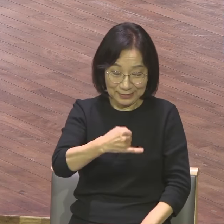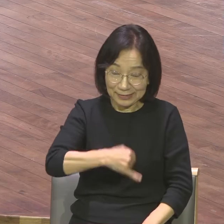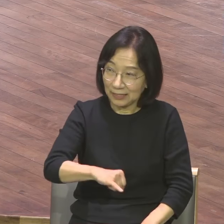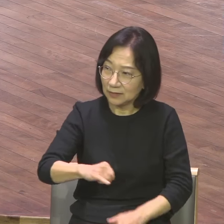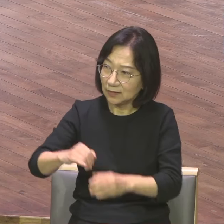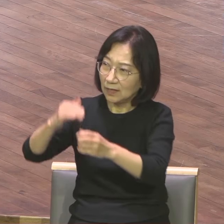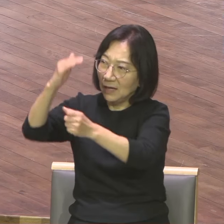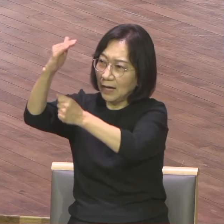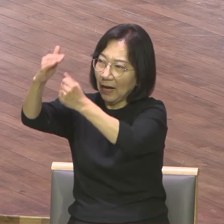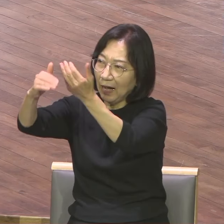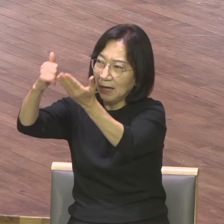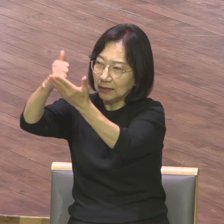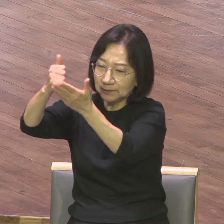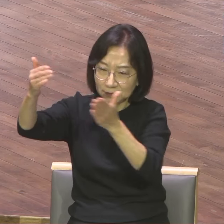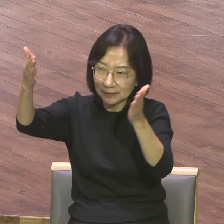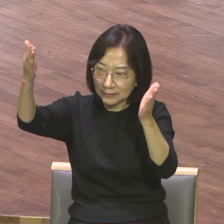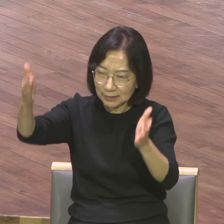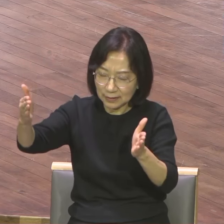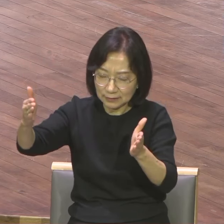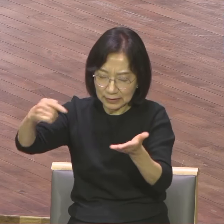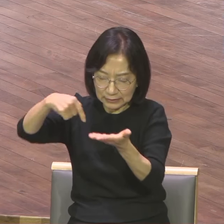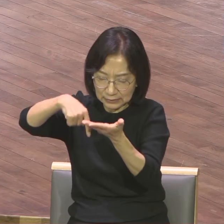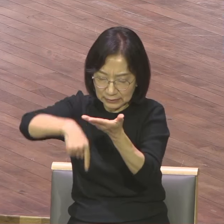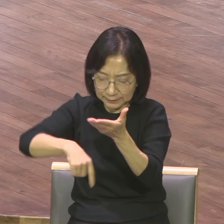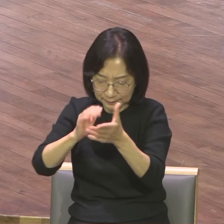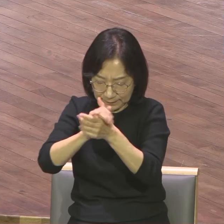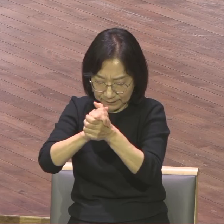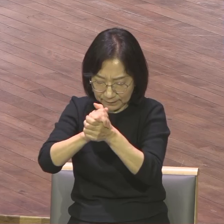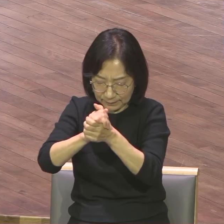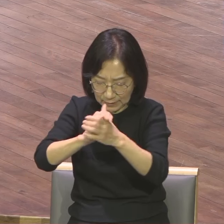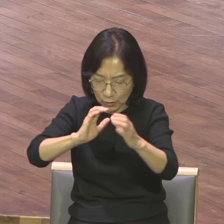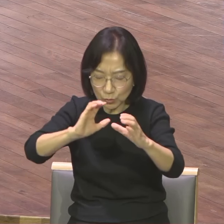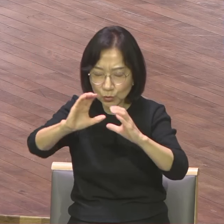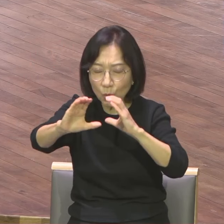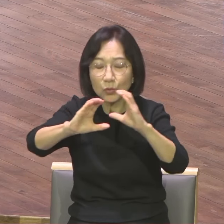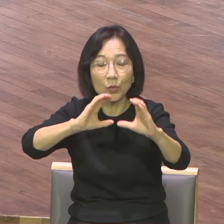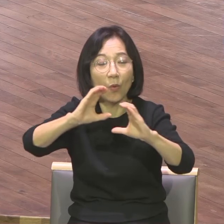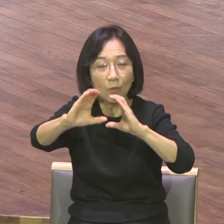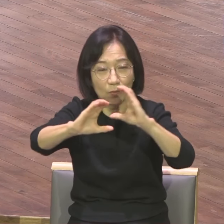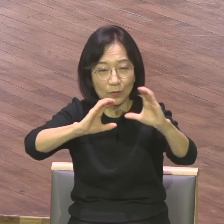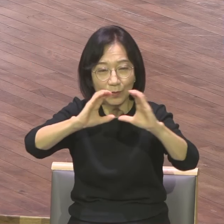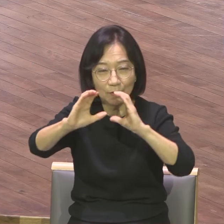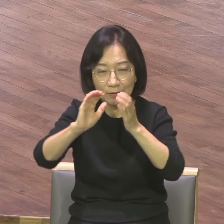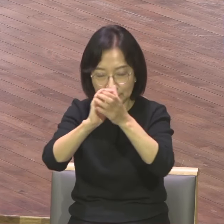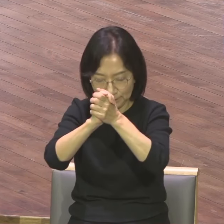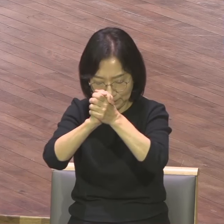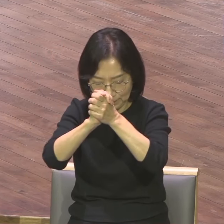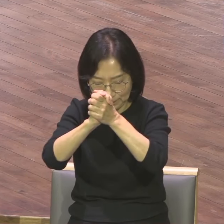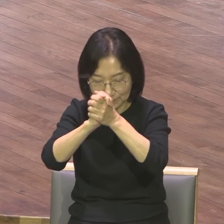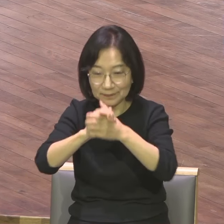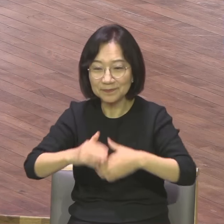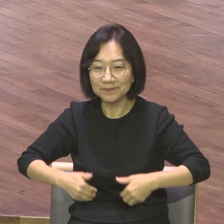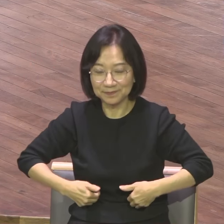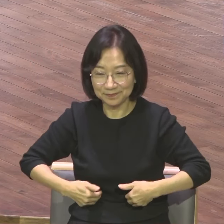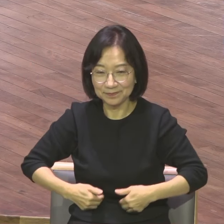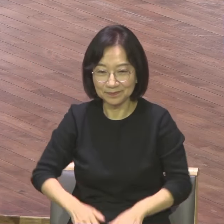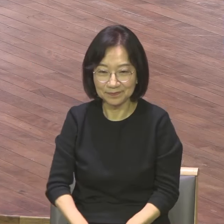말합니다. 하나님과 깊은 소통, 그 하는 삶을 살아라. 전능자의 그늘 아래